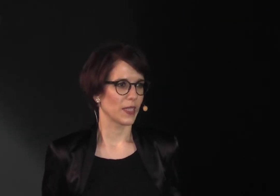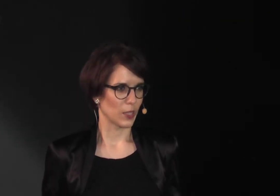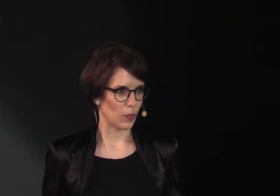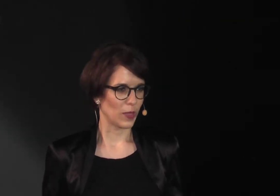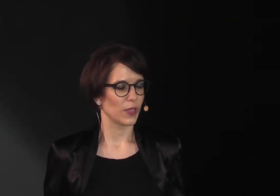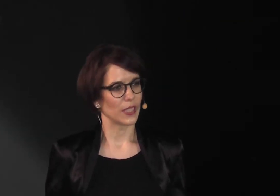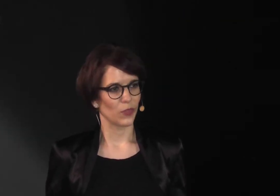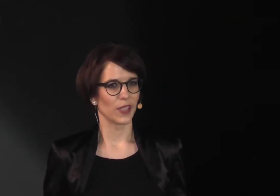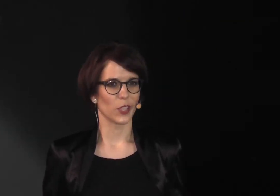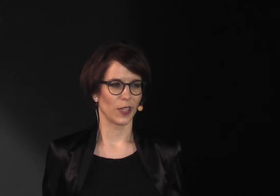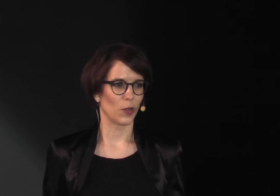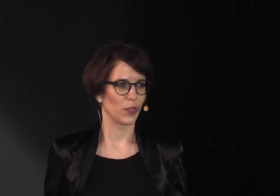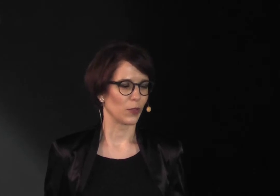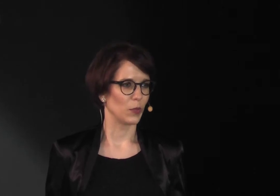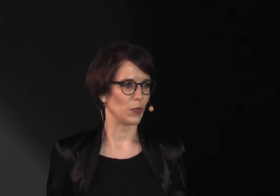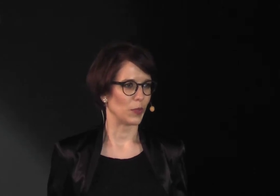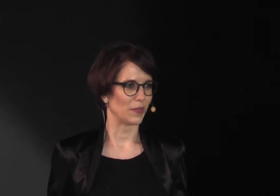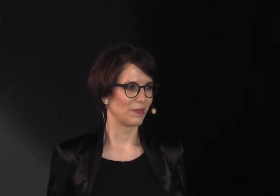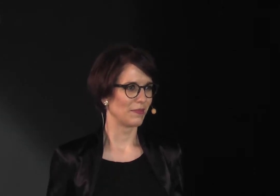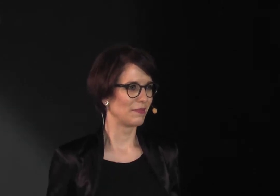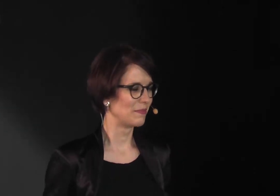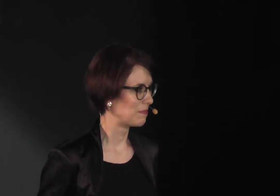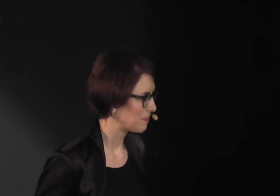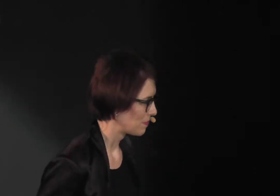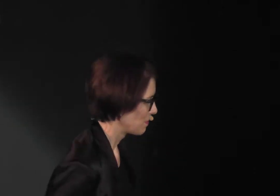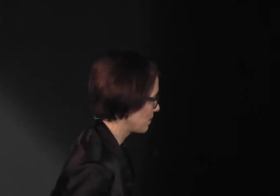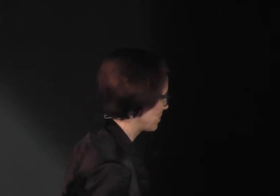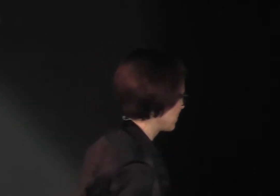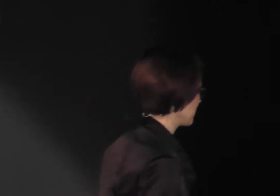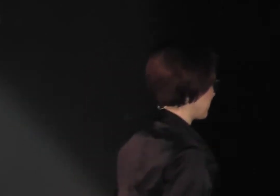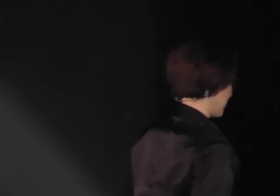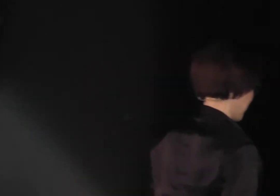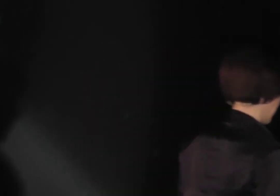Herr Bürgermeister Sommer, und den darf ich an dieser Stelle auch wieder auf die Bühne bitten.